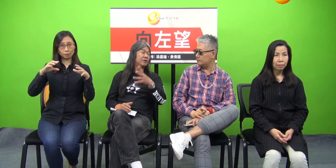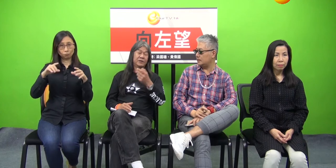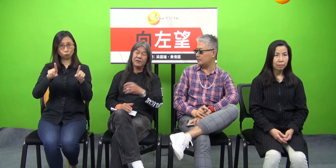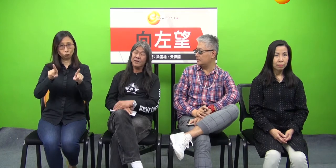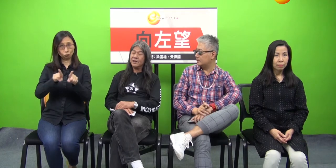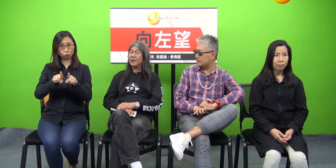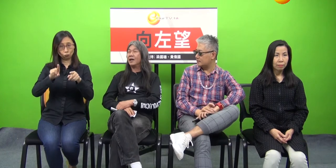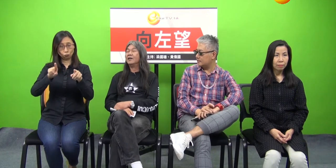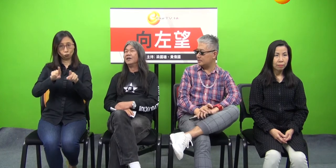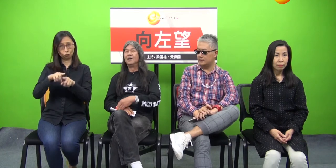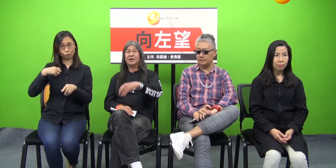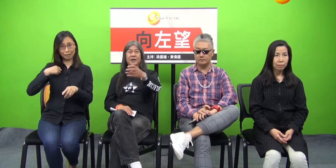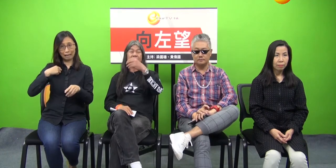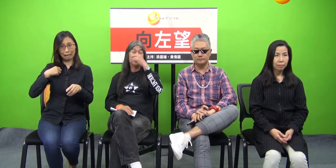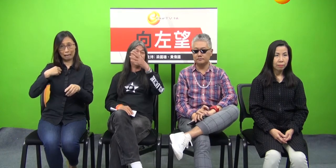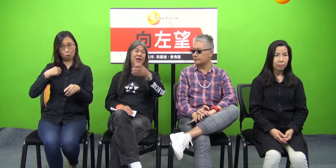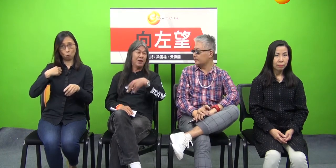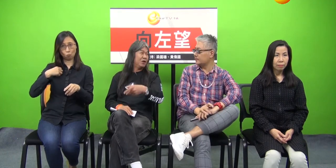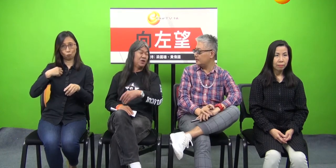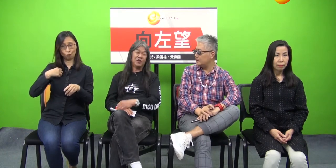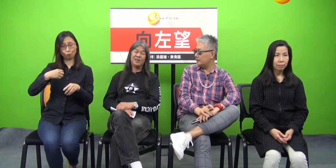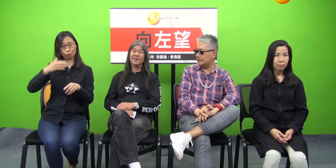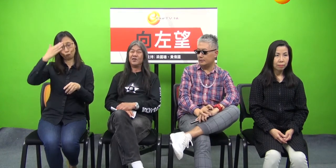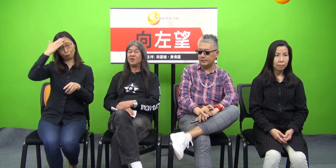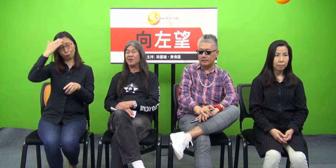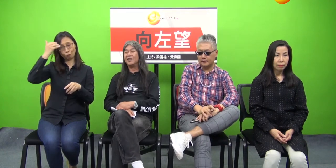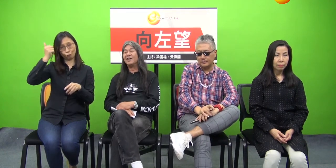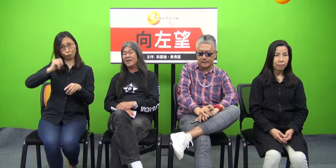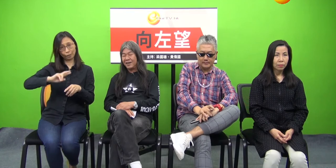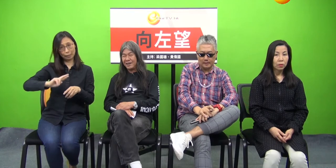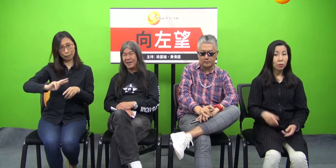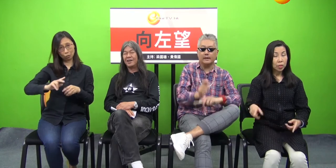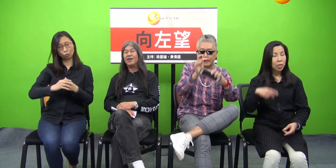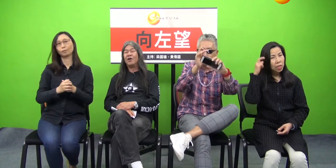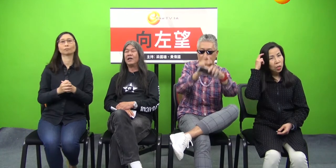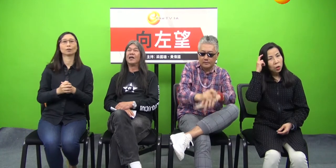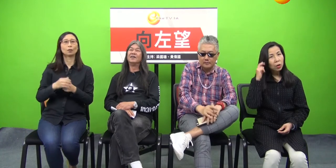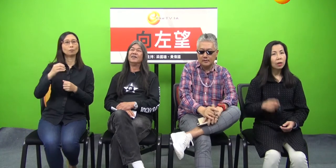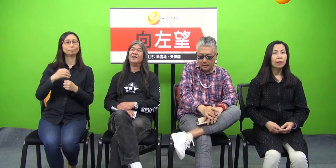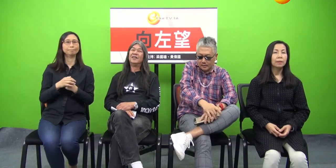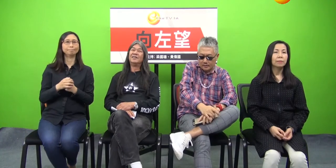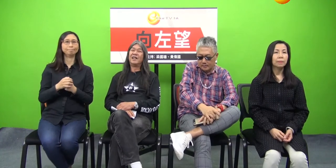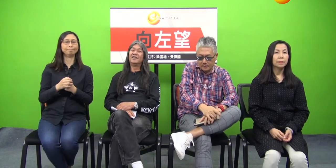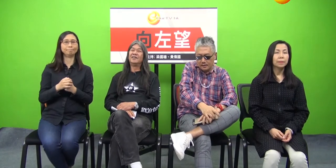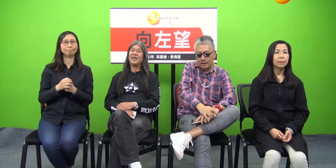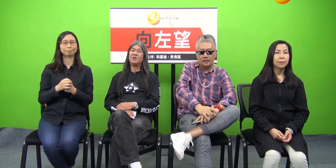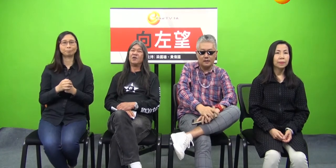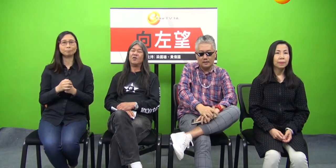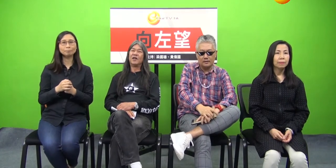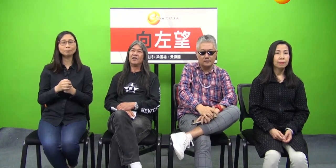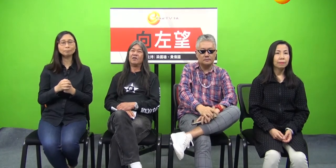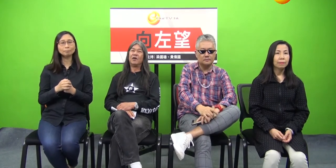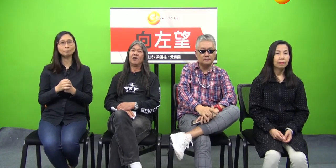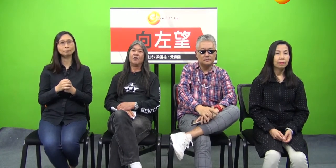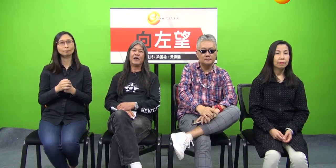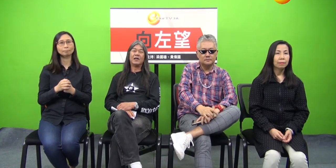嘅嗱。即係你聽都未聽明，佢已經去咗啦。 跳躍式邏輯啦，呢啲真係好跳啦。 好簡單，即係咁樣講法